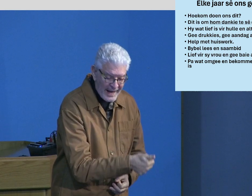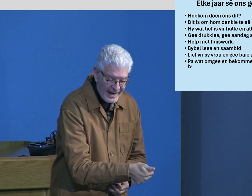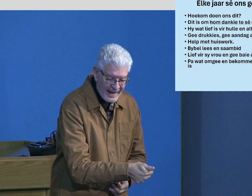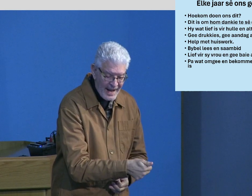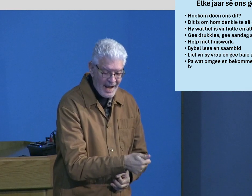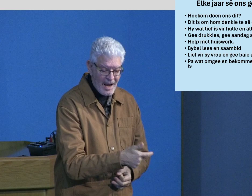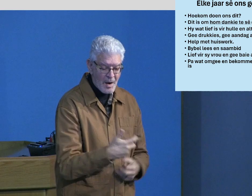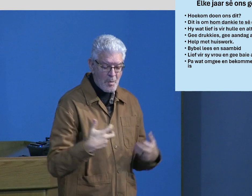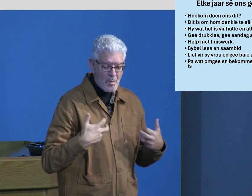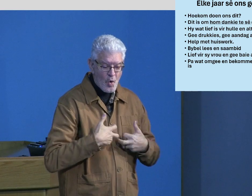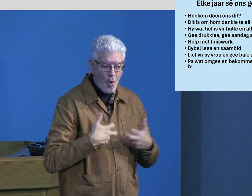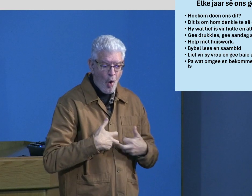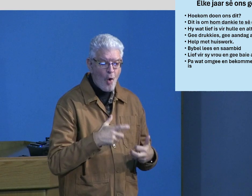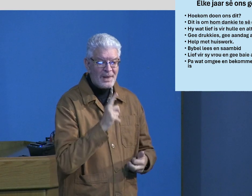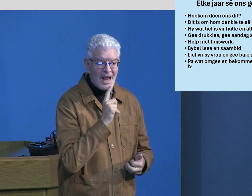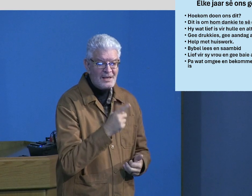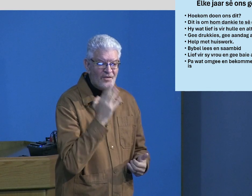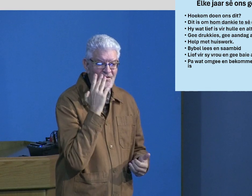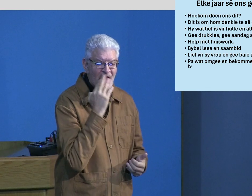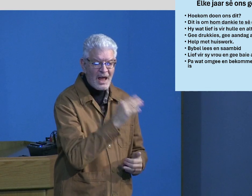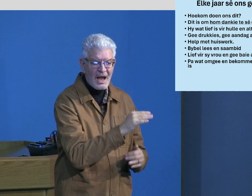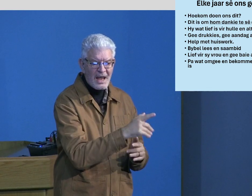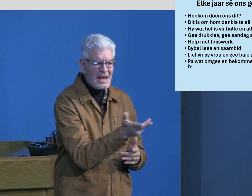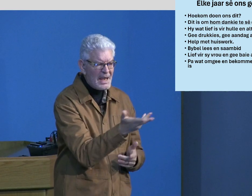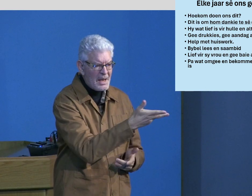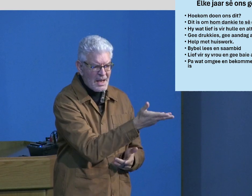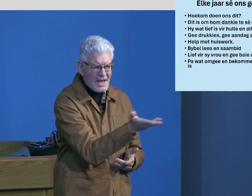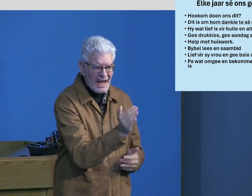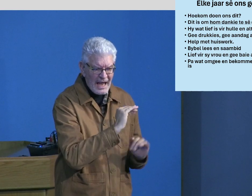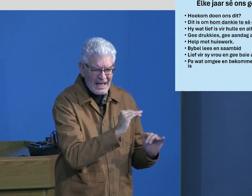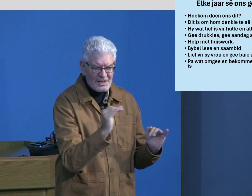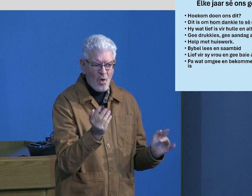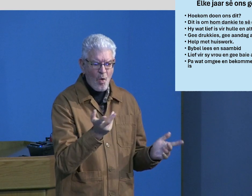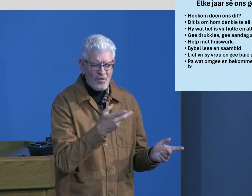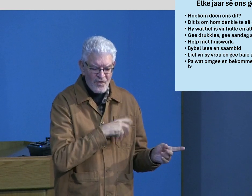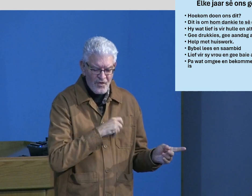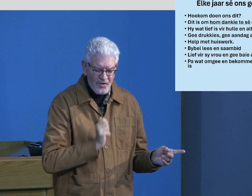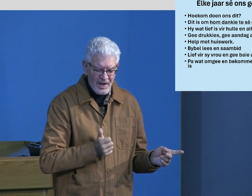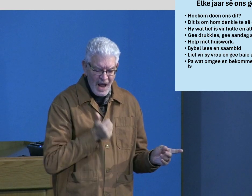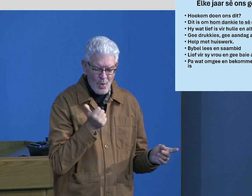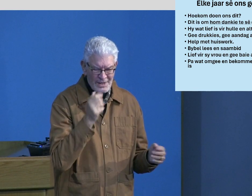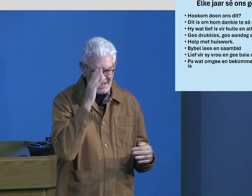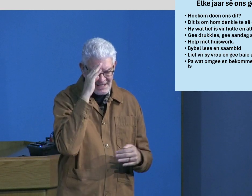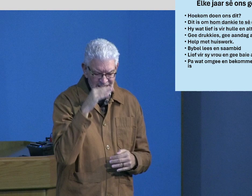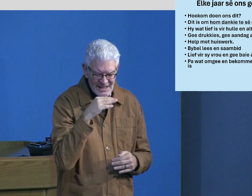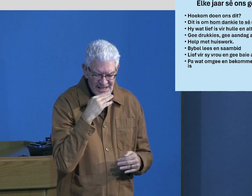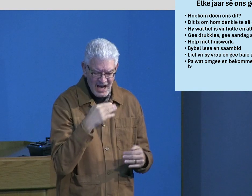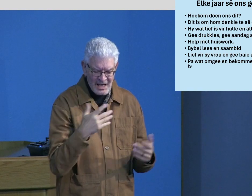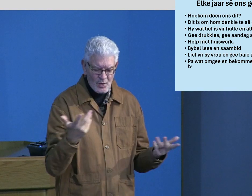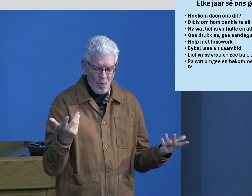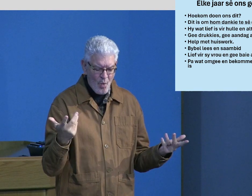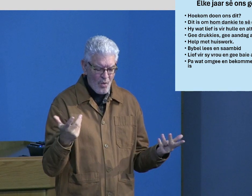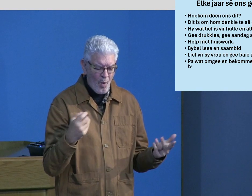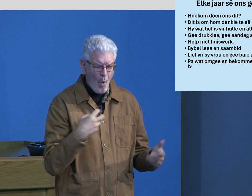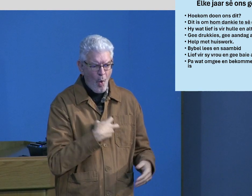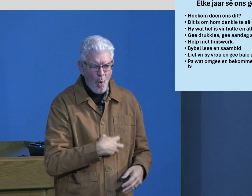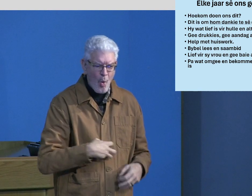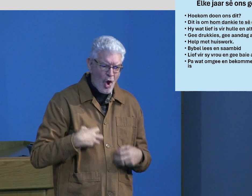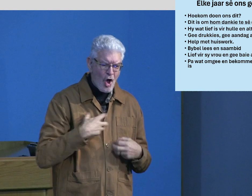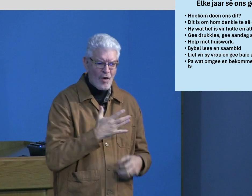'n Pappa wat omgee, bekommerd is, as hulle siek is, of